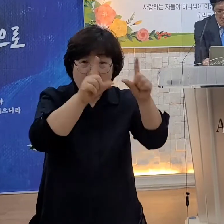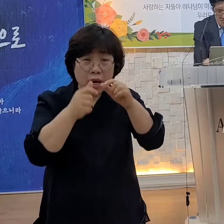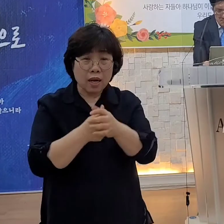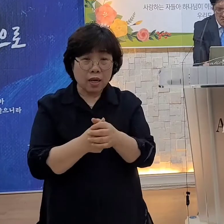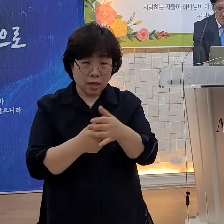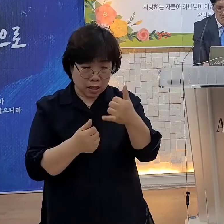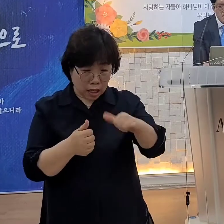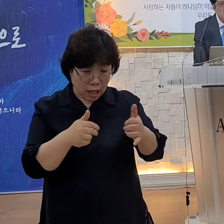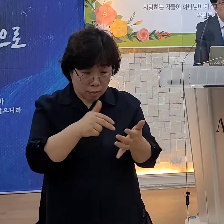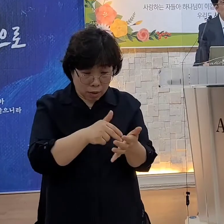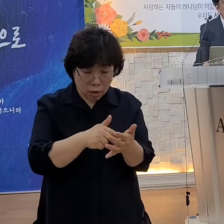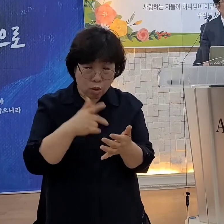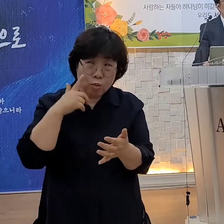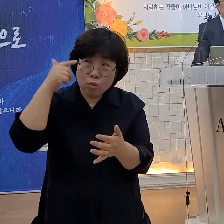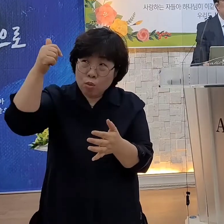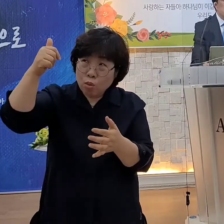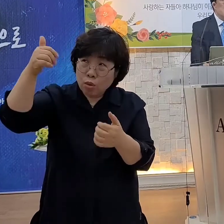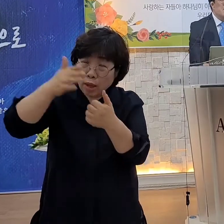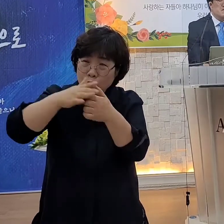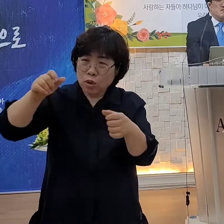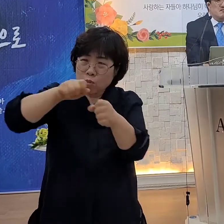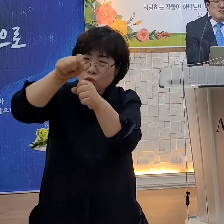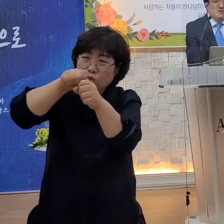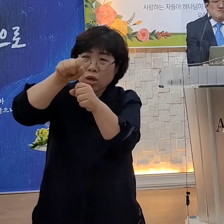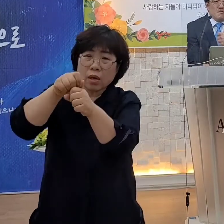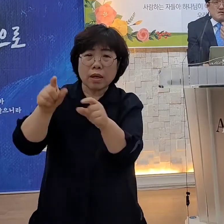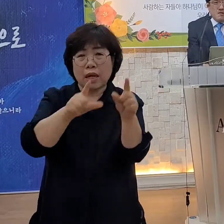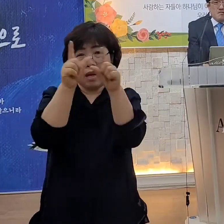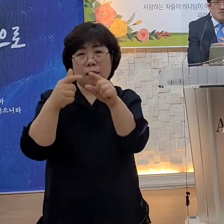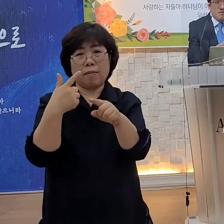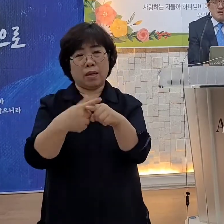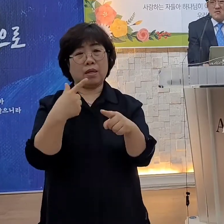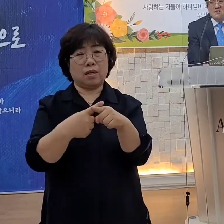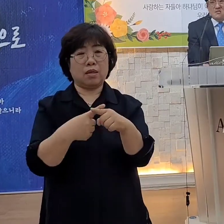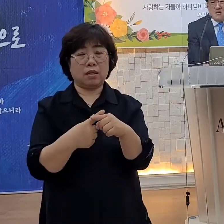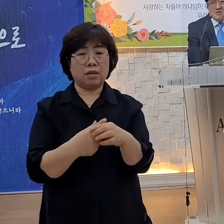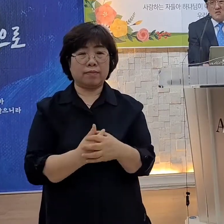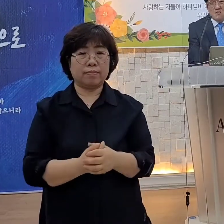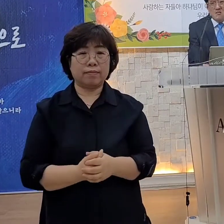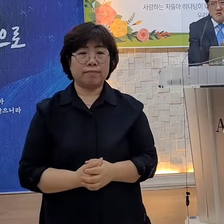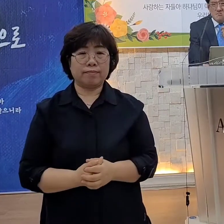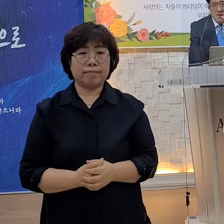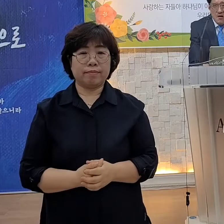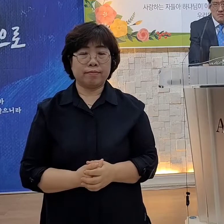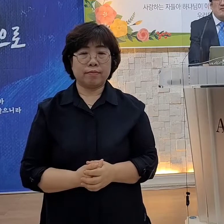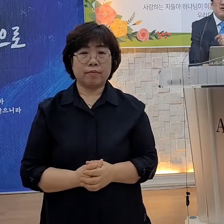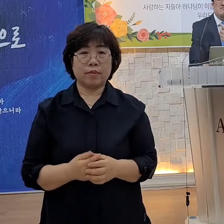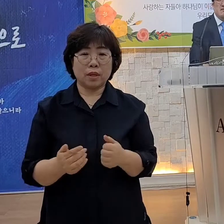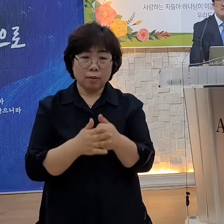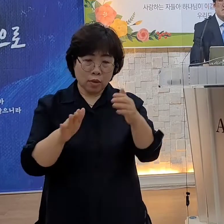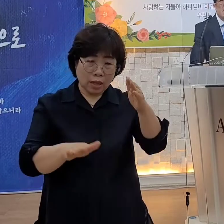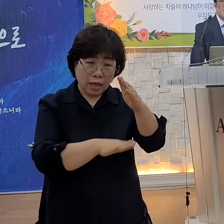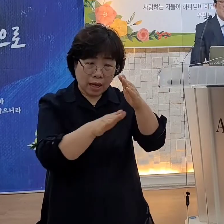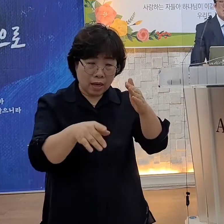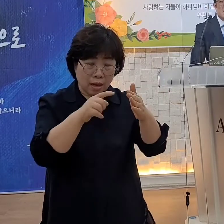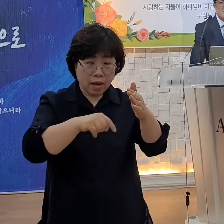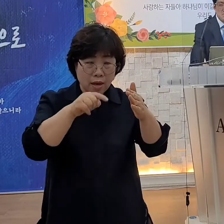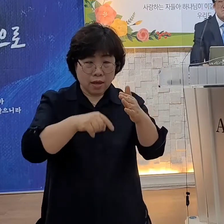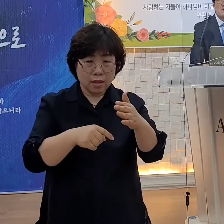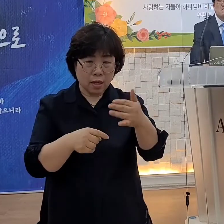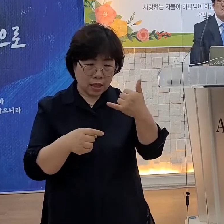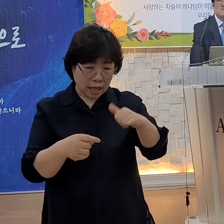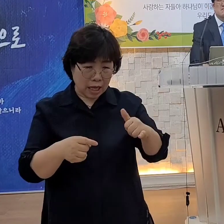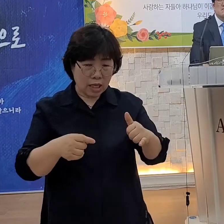자식은 또 부모에게 묶여요. 그래서 우리 살아가면서 우리 그냥 시댁 친정 다 떠나서 우리 가정만 봐도 그래요.